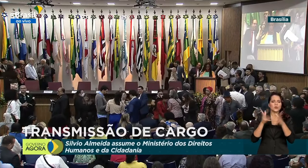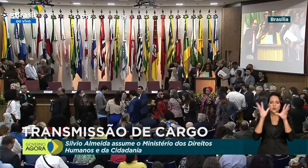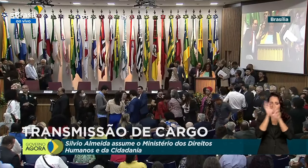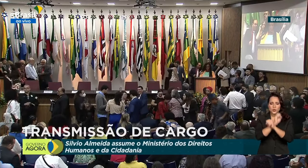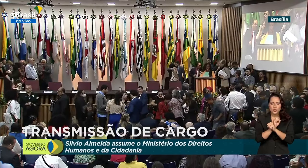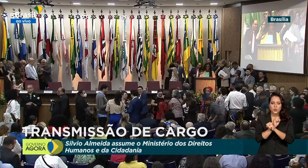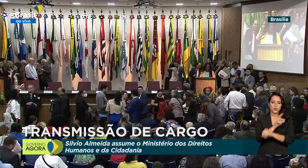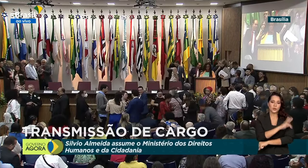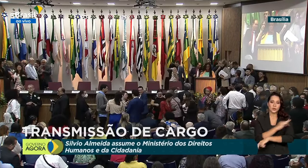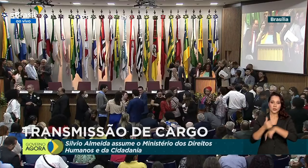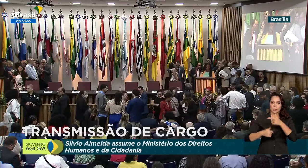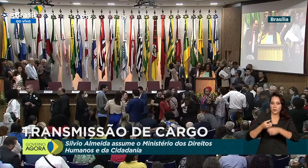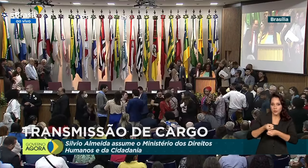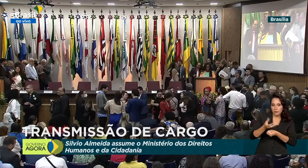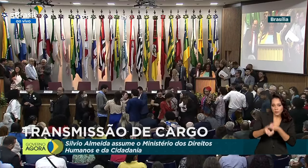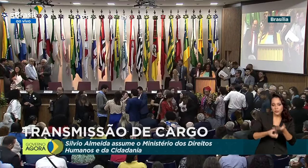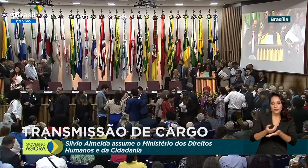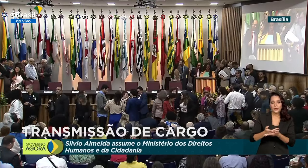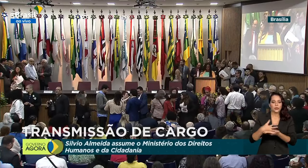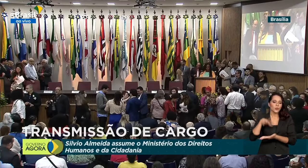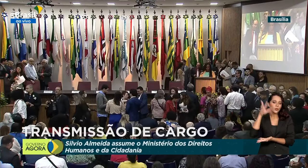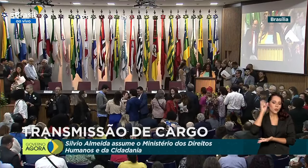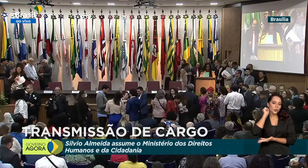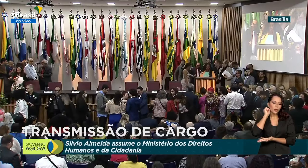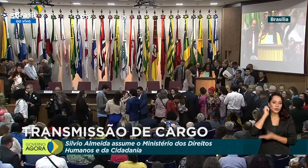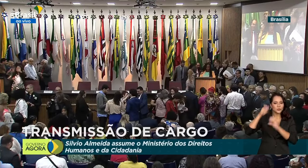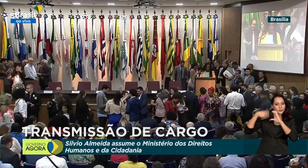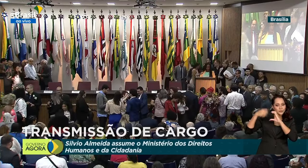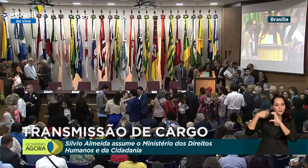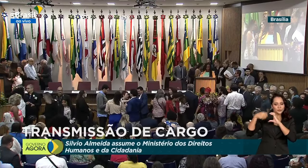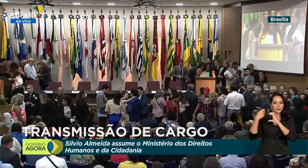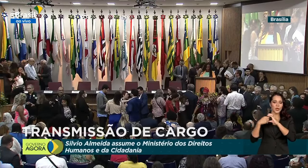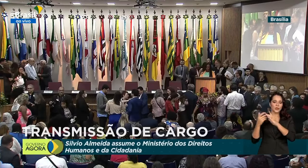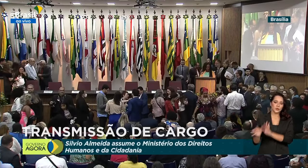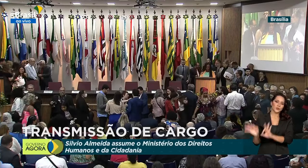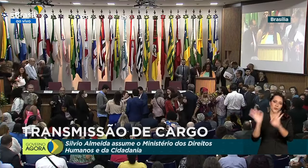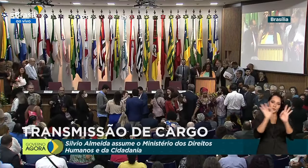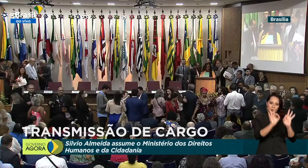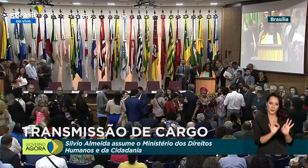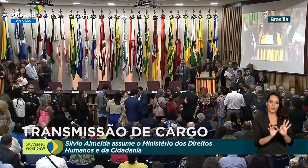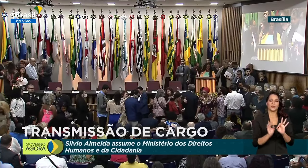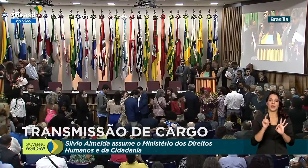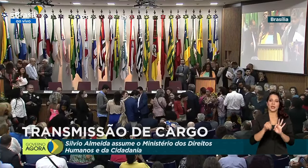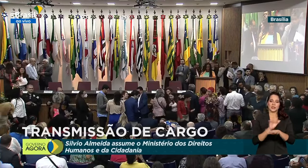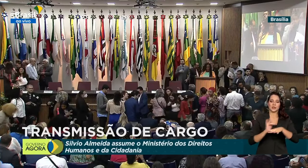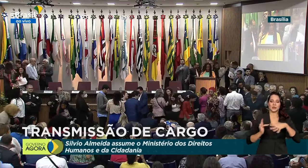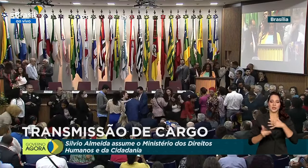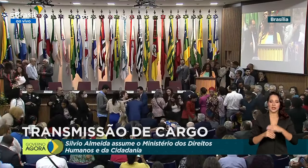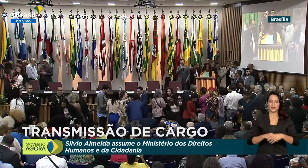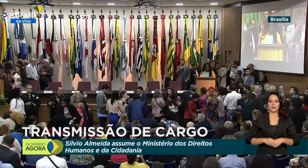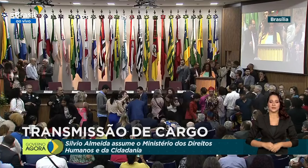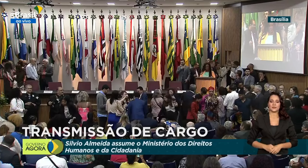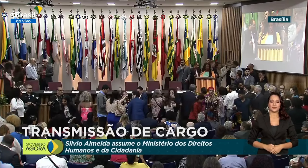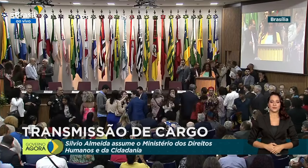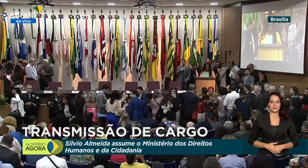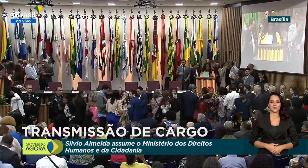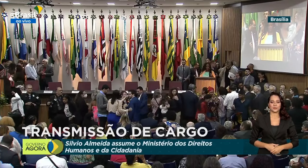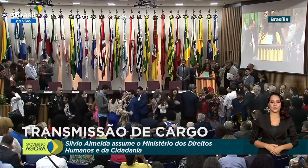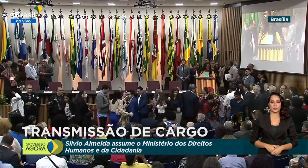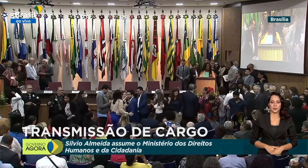para levar a melhor qualidade de áudio e vídeo ao que nos acompanham por meio das redes sociais